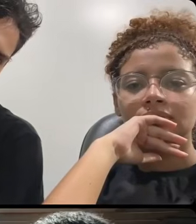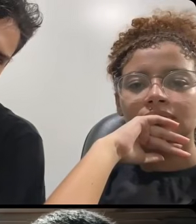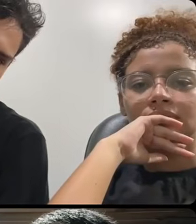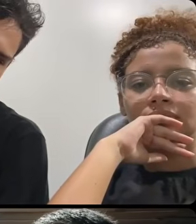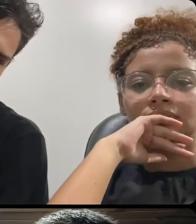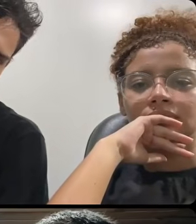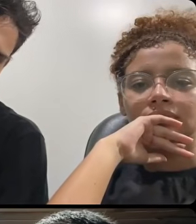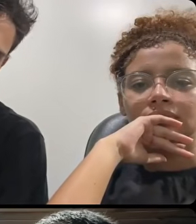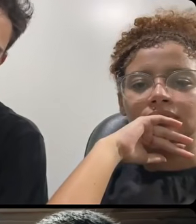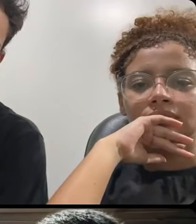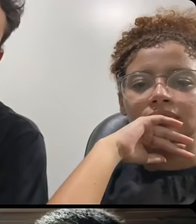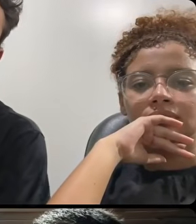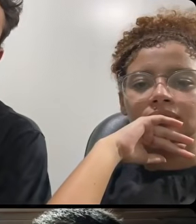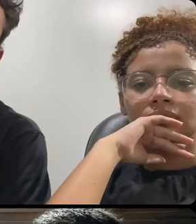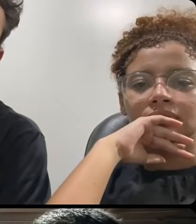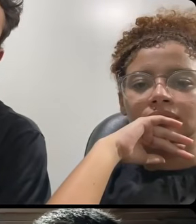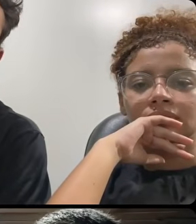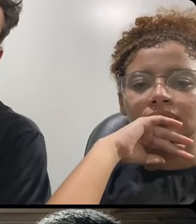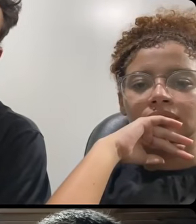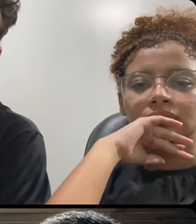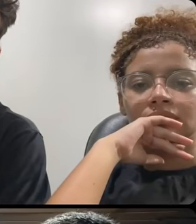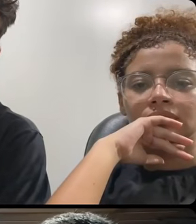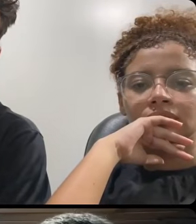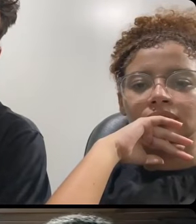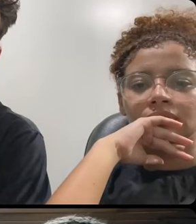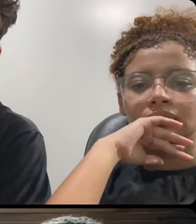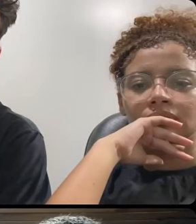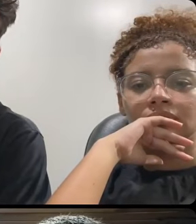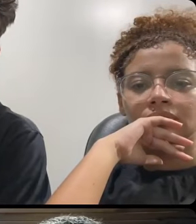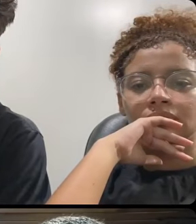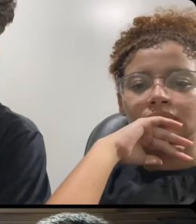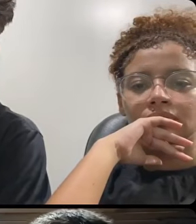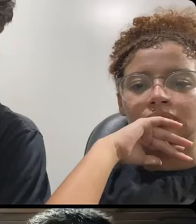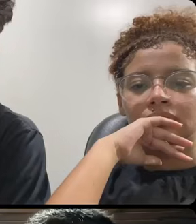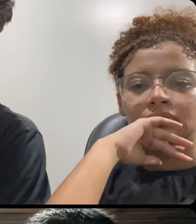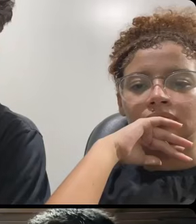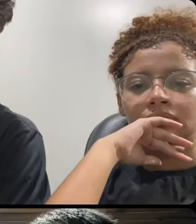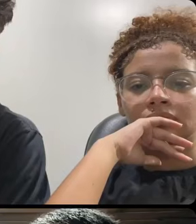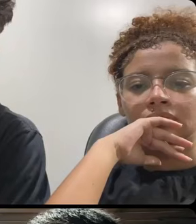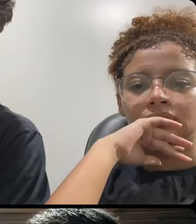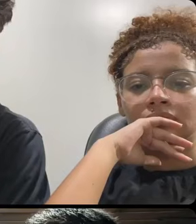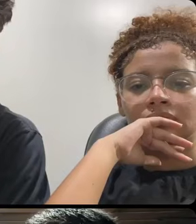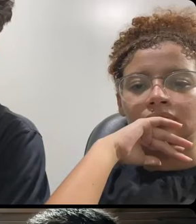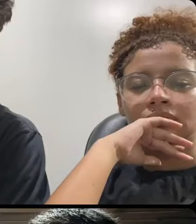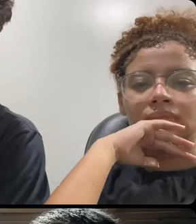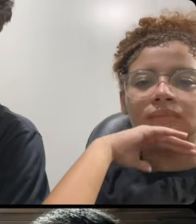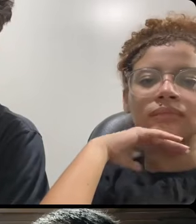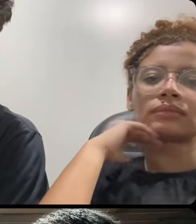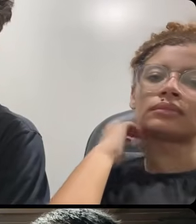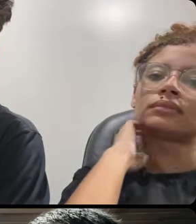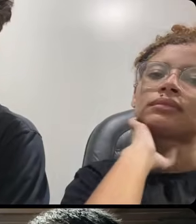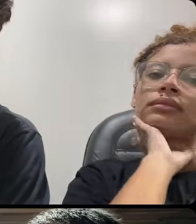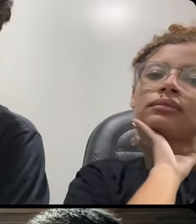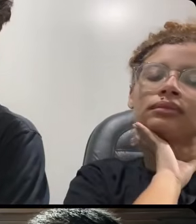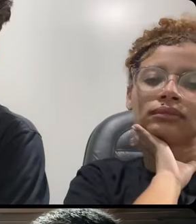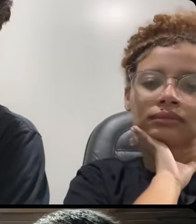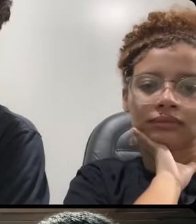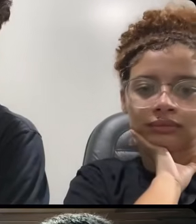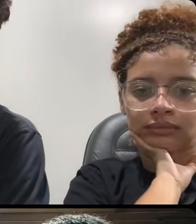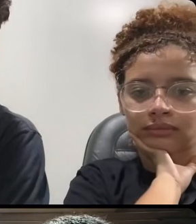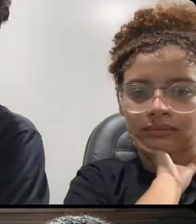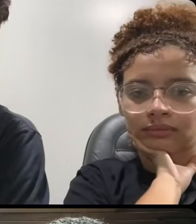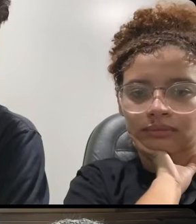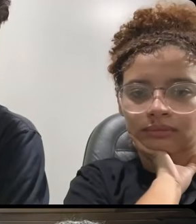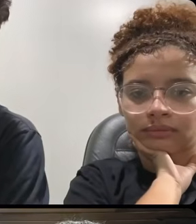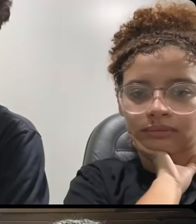só mandar uns abraços pro pessoal que está interagindo. A gente interage com o pessoal, né? Então, a